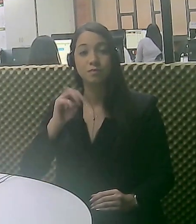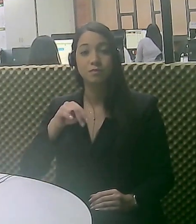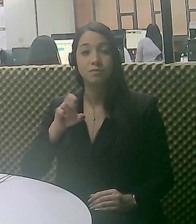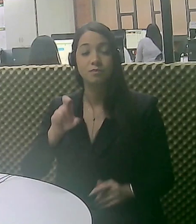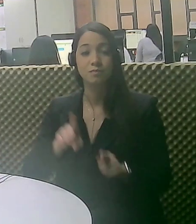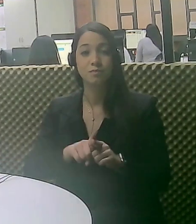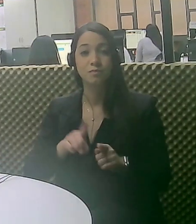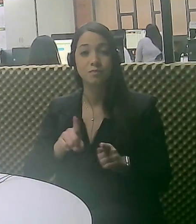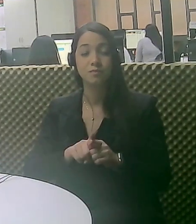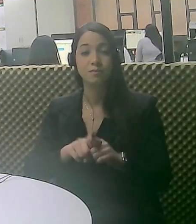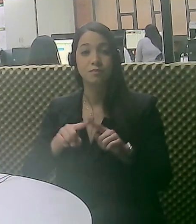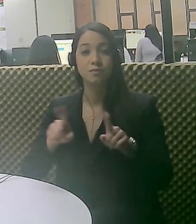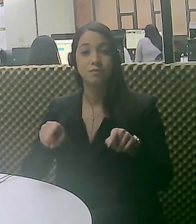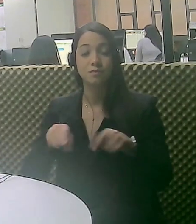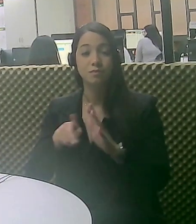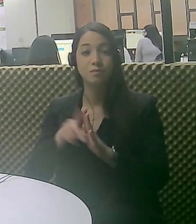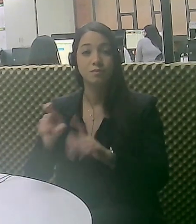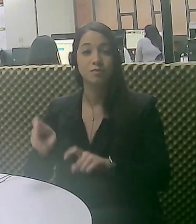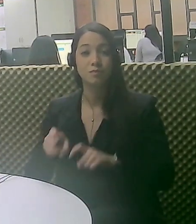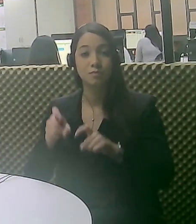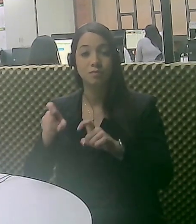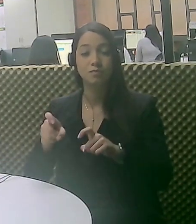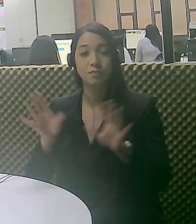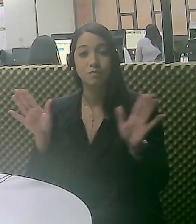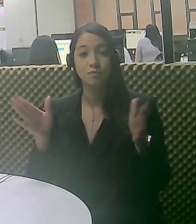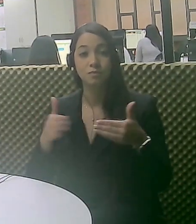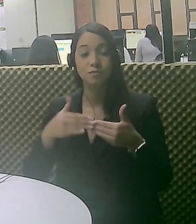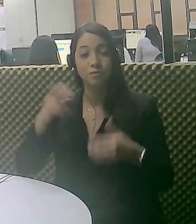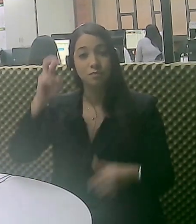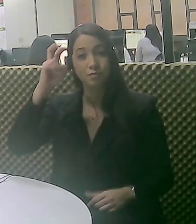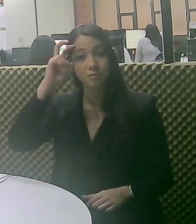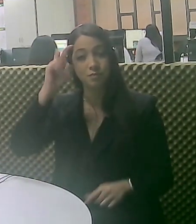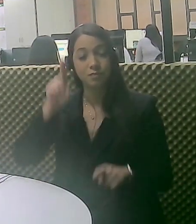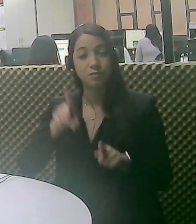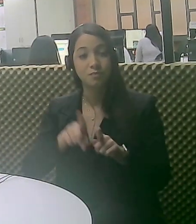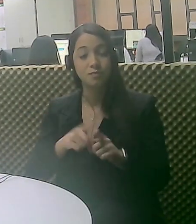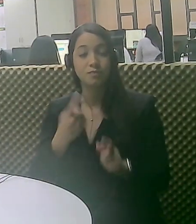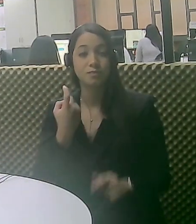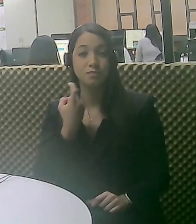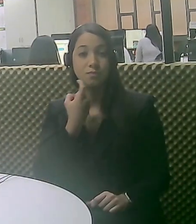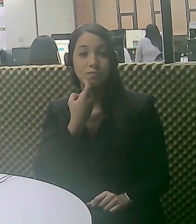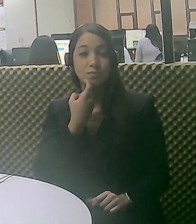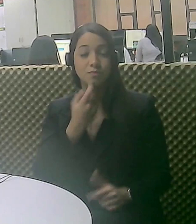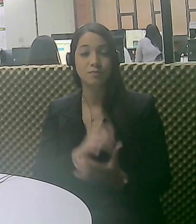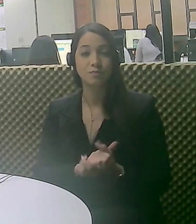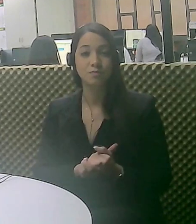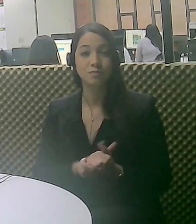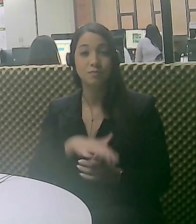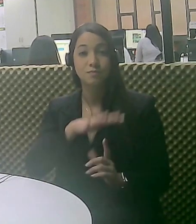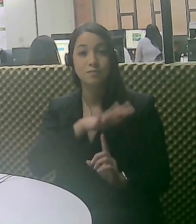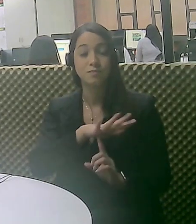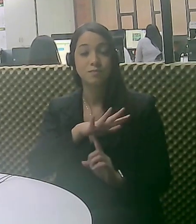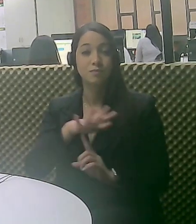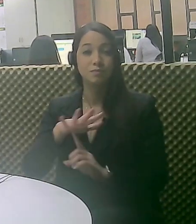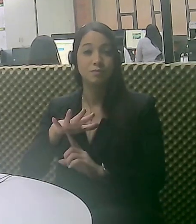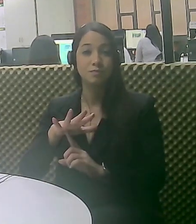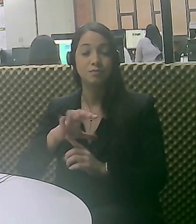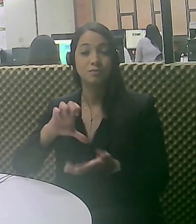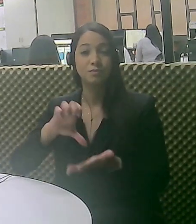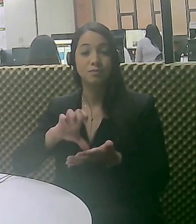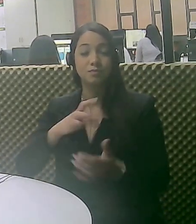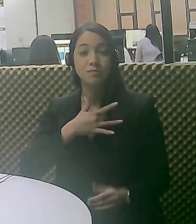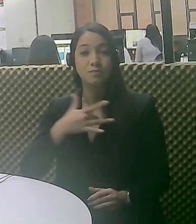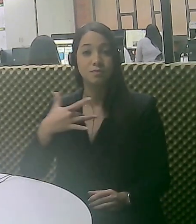Anexo da Agropecuária estarão todos fechados na quinta e também na sexta-feira. As feiras livres, unidades de